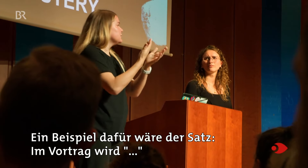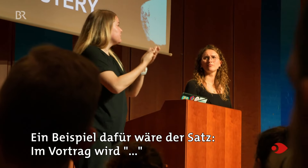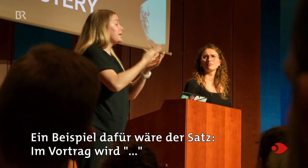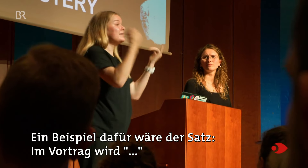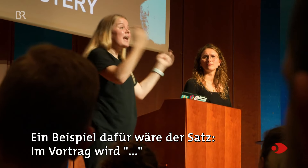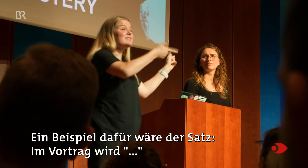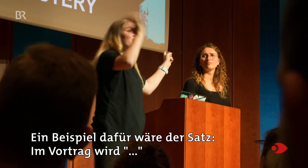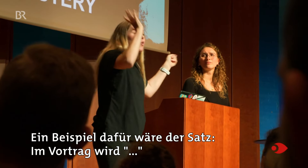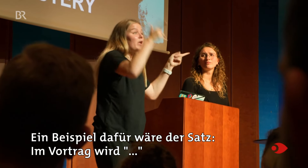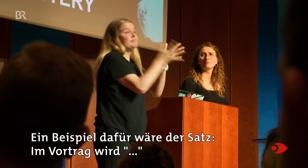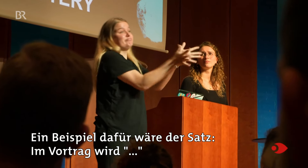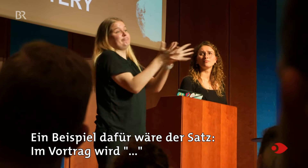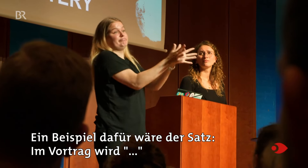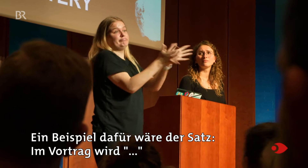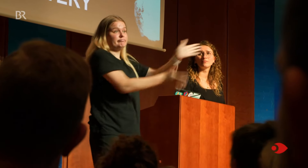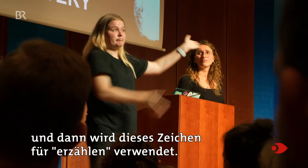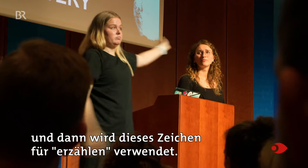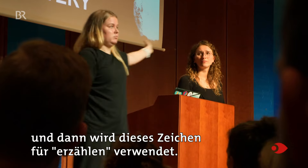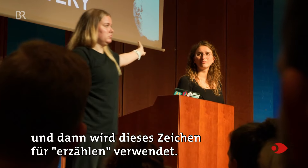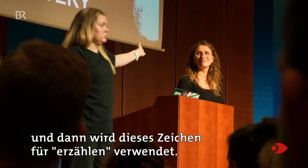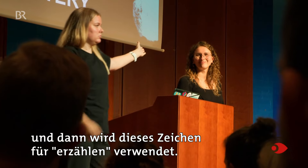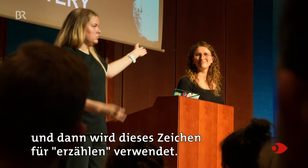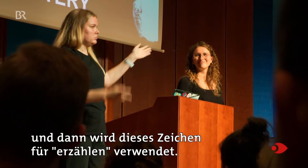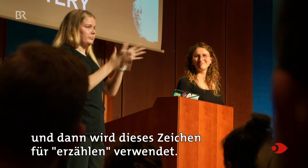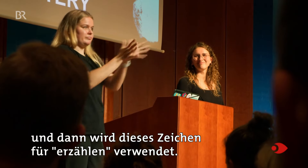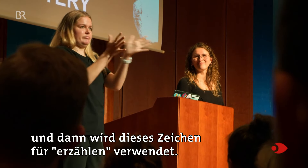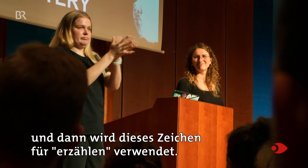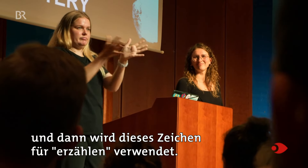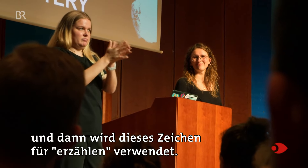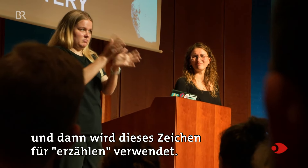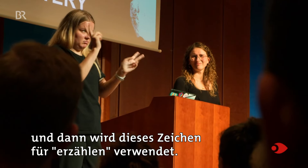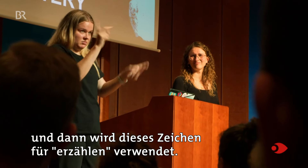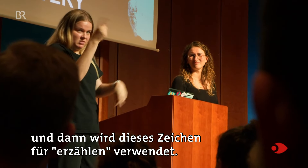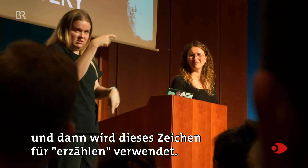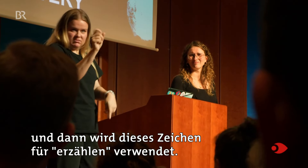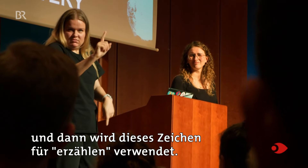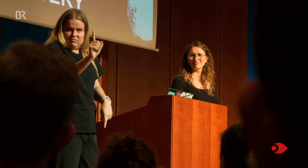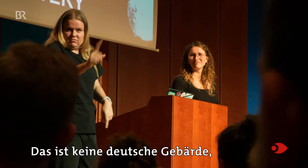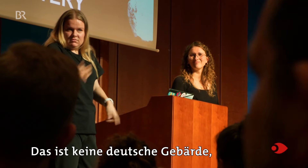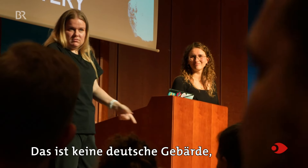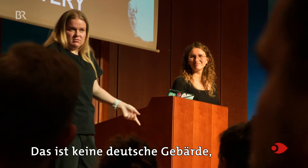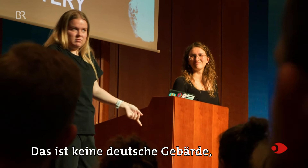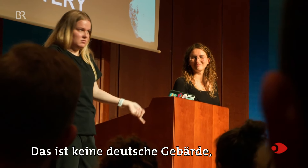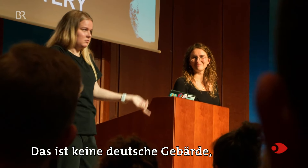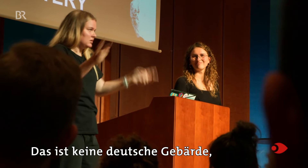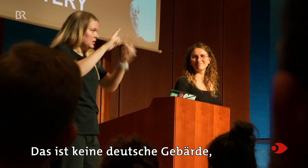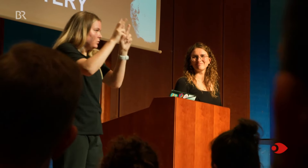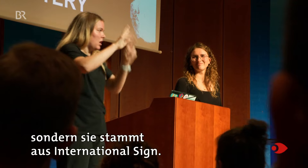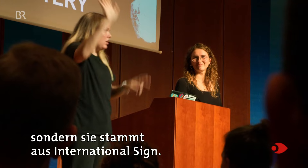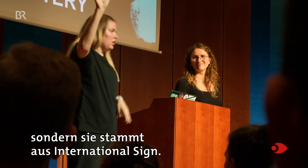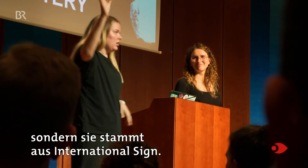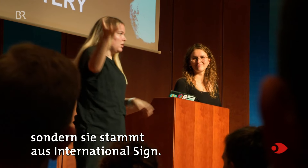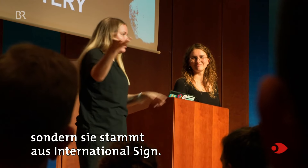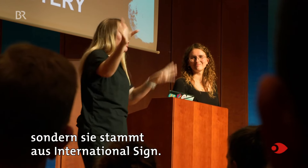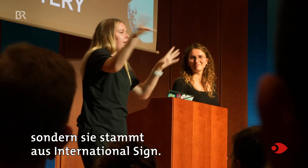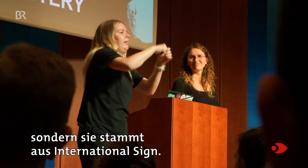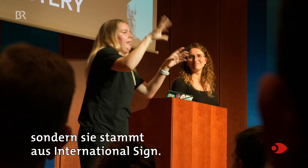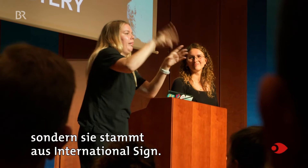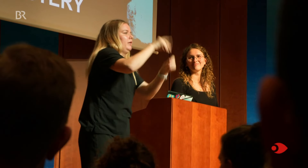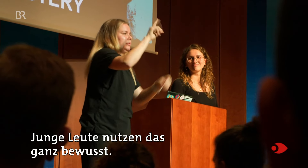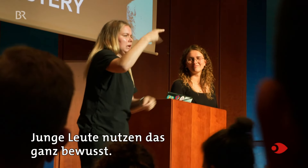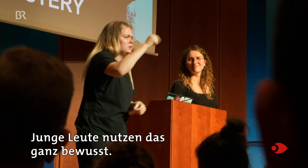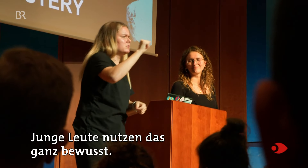dafür wäre der Satz, im Vortrag wird und dann wird dieses Zeichen für Erzählen verwendet. Das ist keine deutsche Gebärde, sondern sie stammt aus